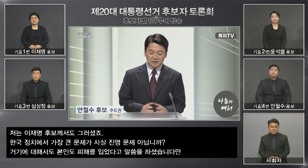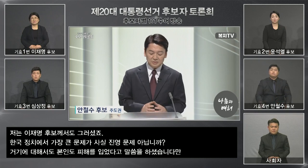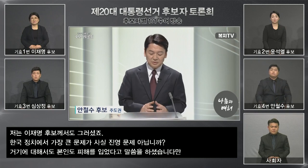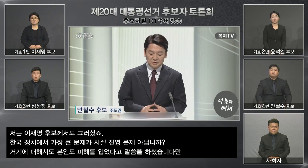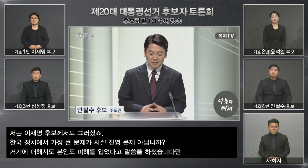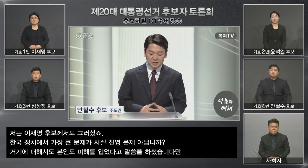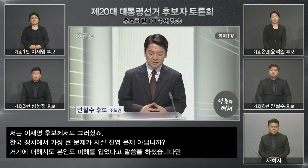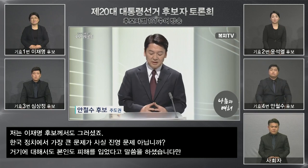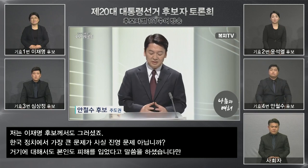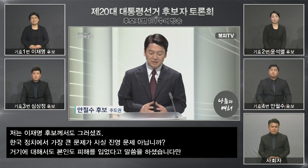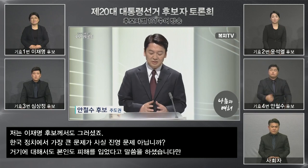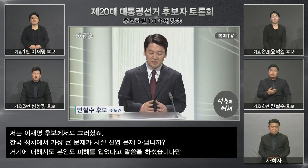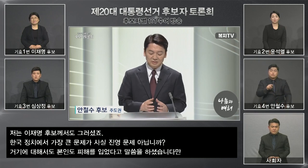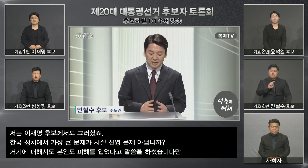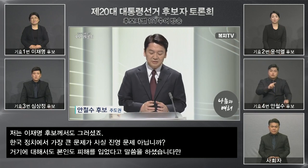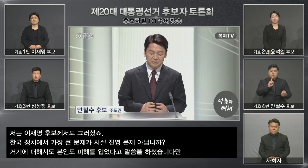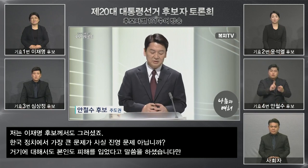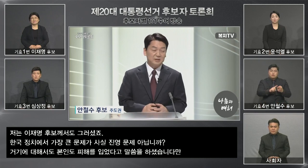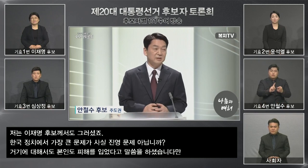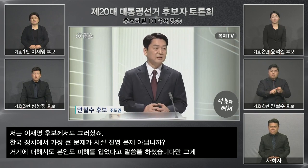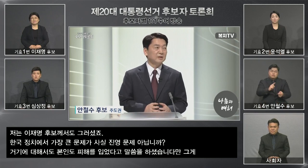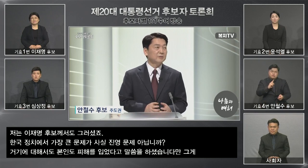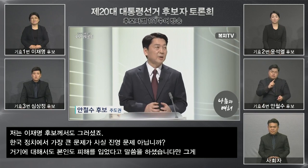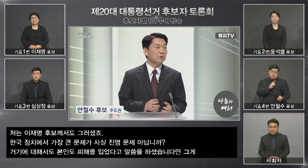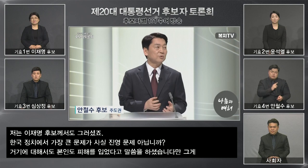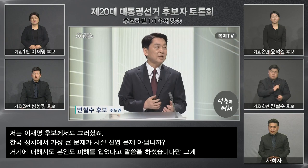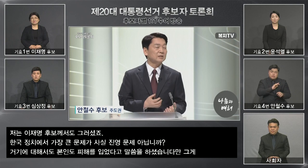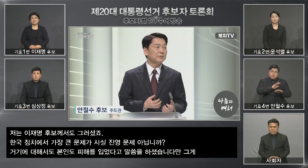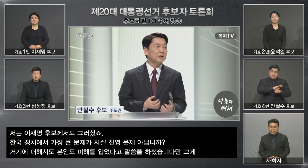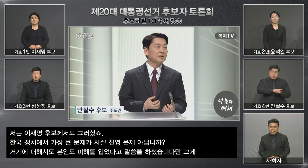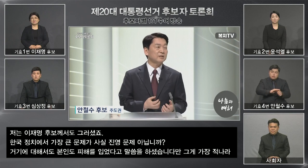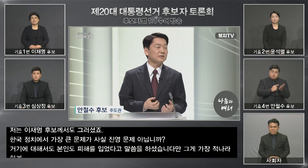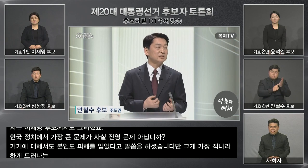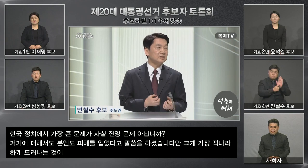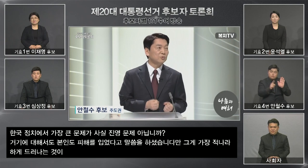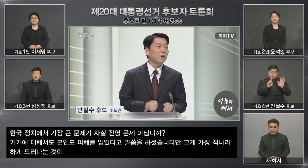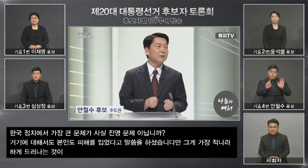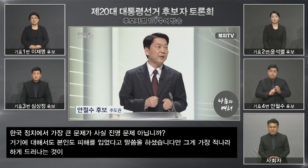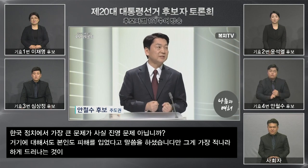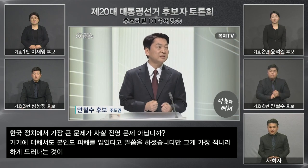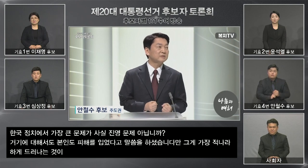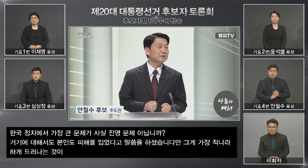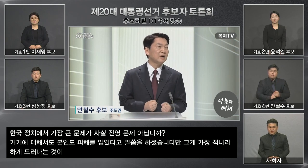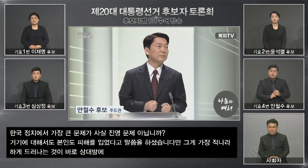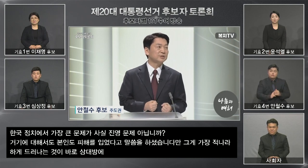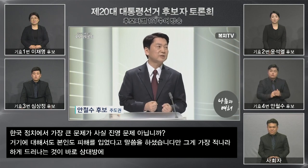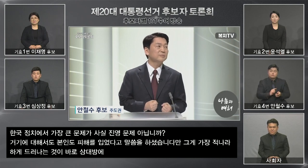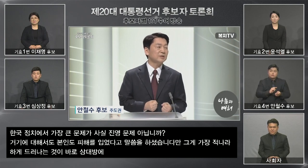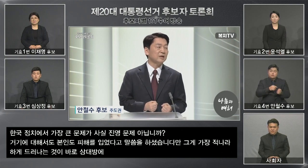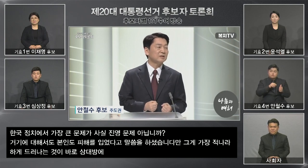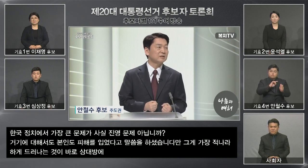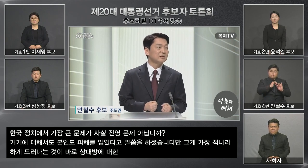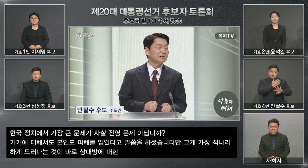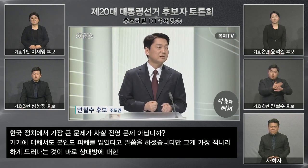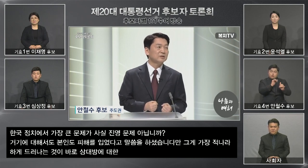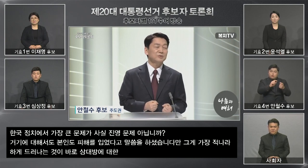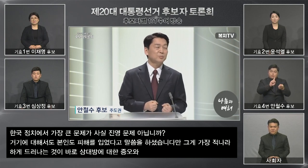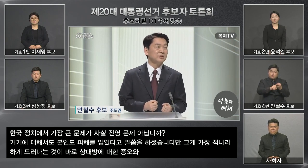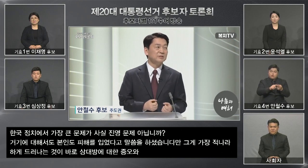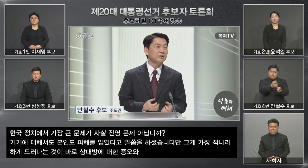가장 적나라하게 드러나는 것이 바로 상대방에 대한 증오와 배제의 감정입니다.